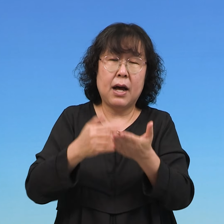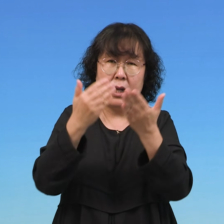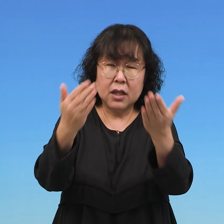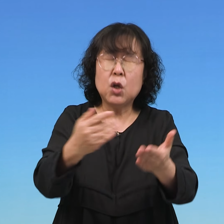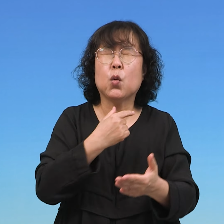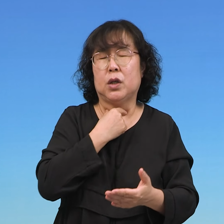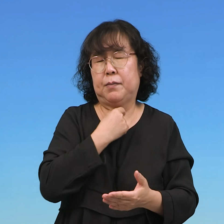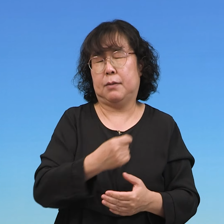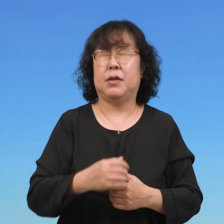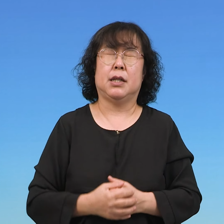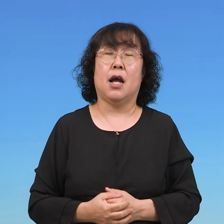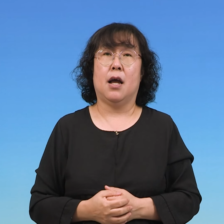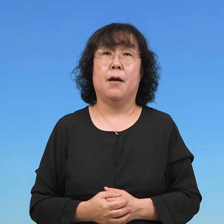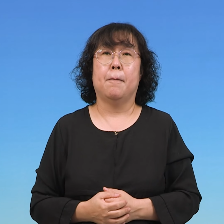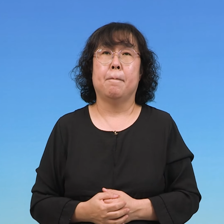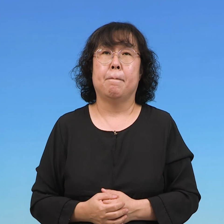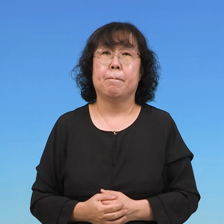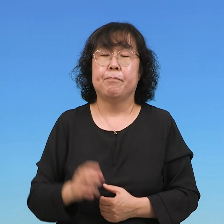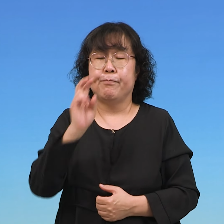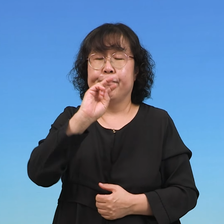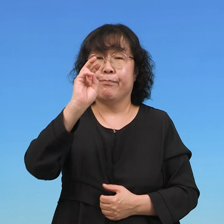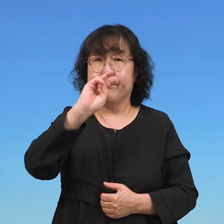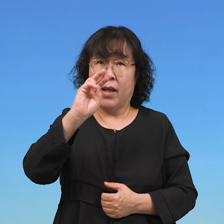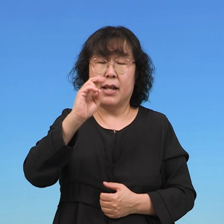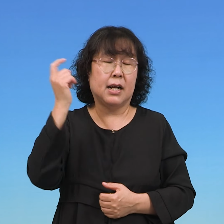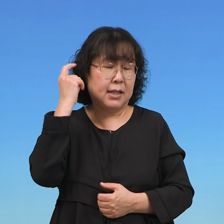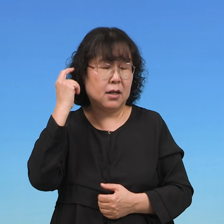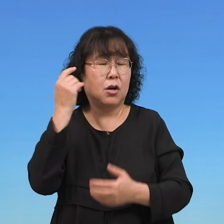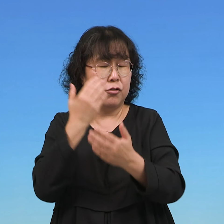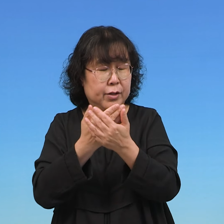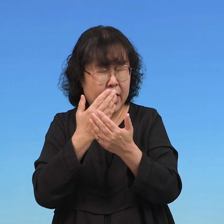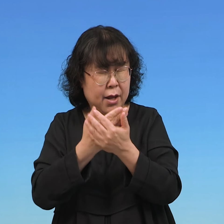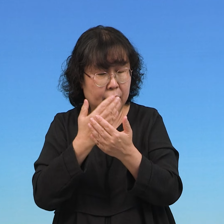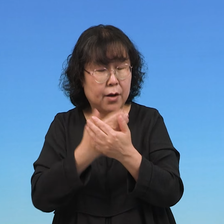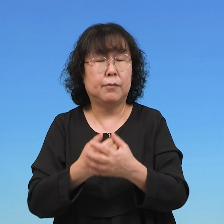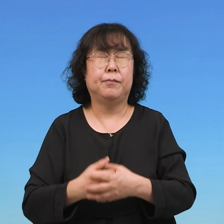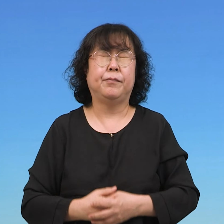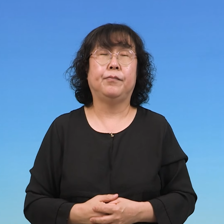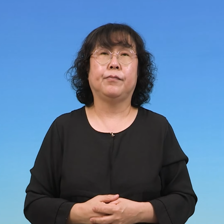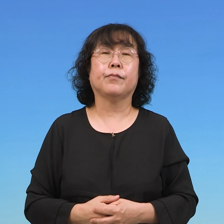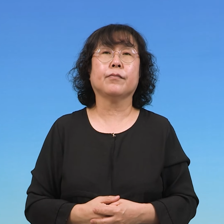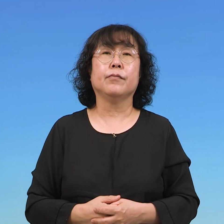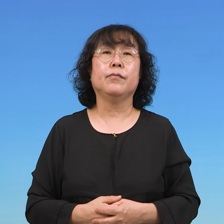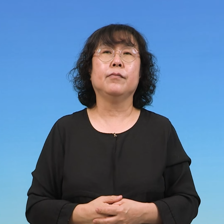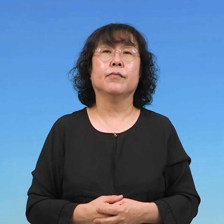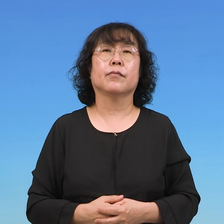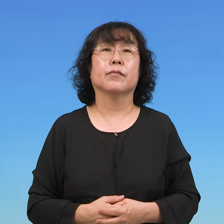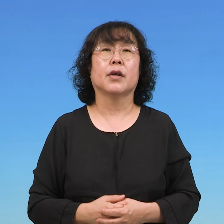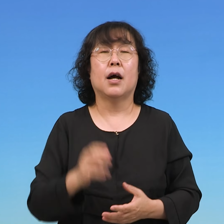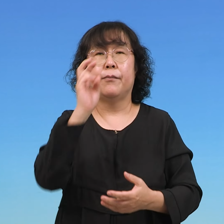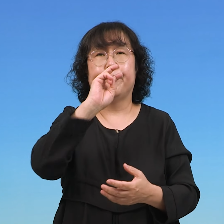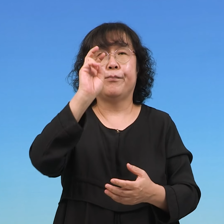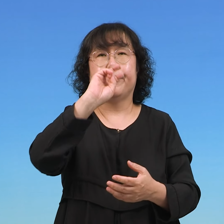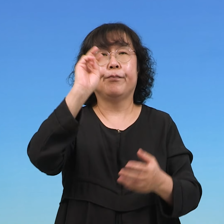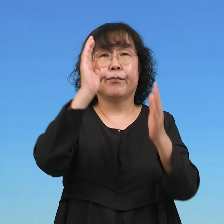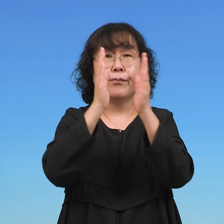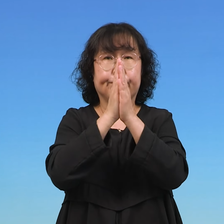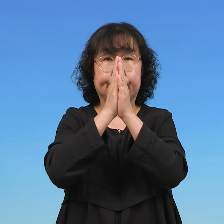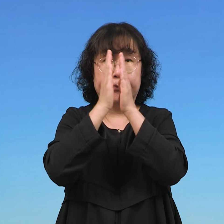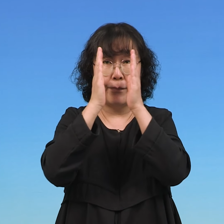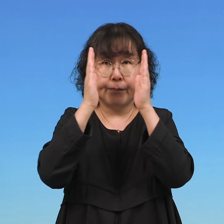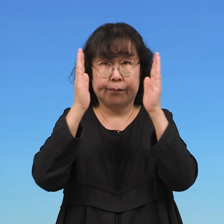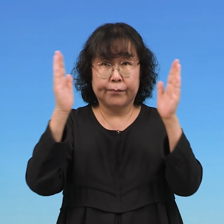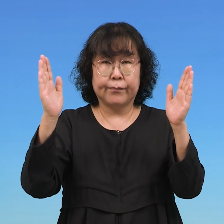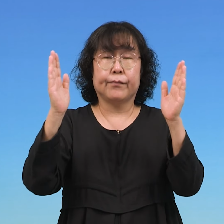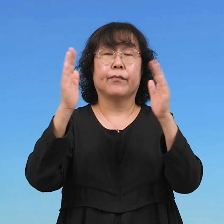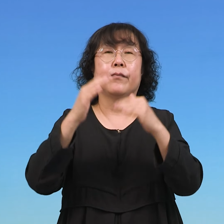한번 가만히 들어보시면은 저희가 불러드리겠습니다. 이렇게 찬양합니다. 당신이 지쳐서 기도할 수